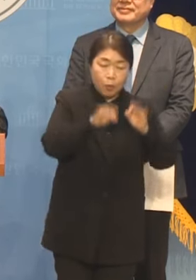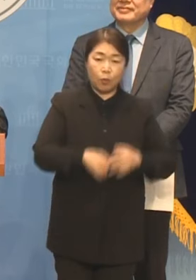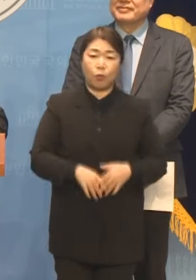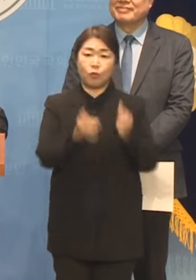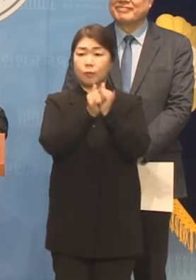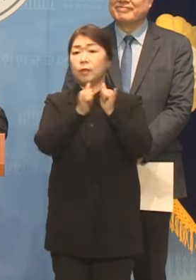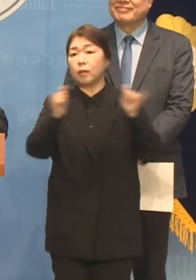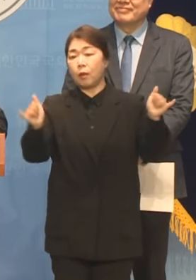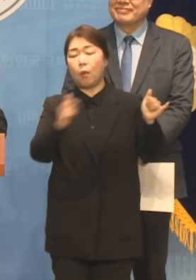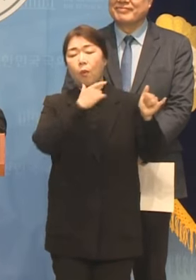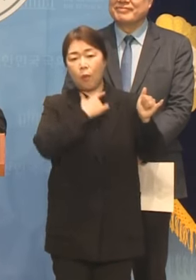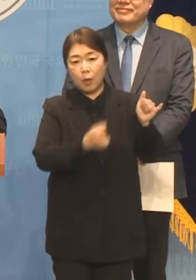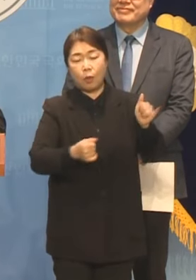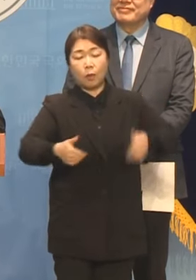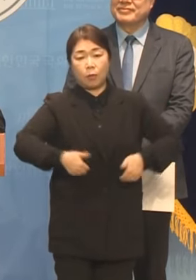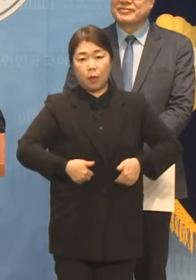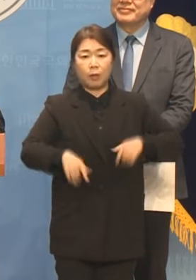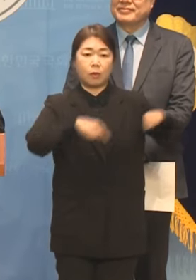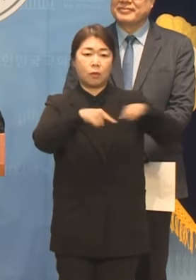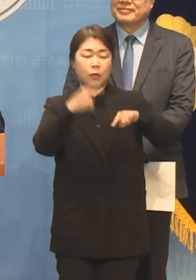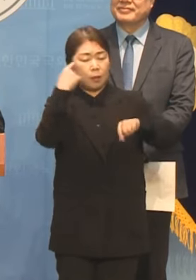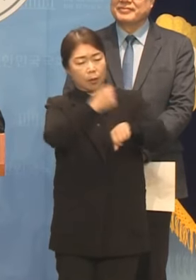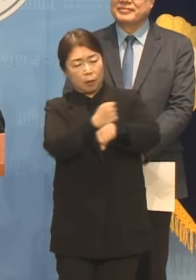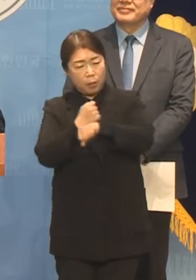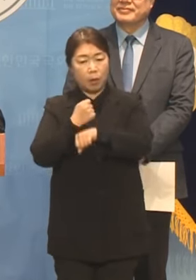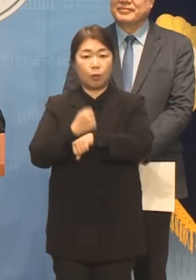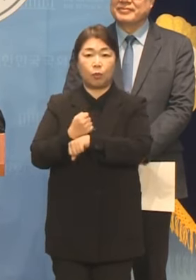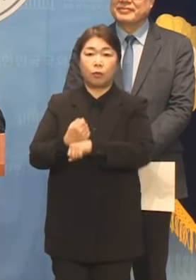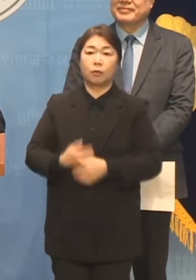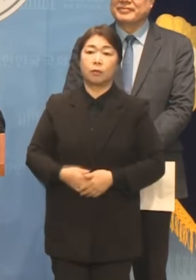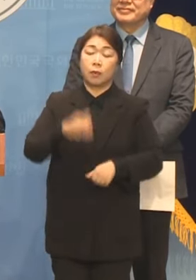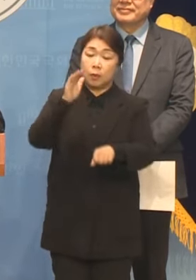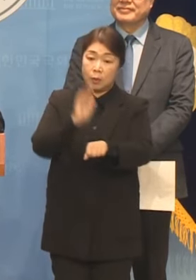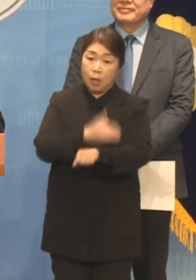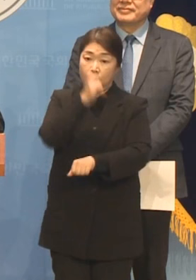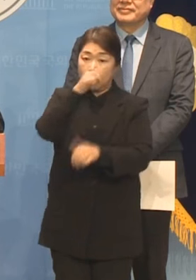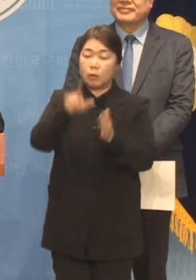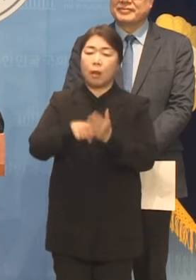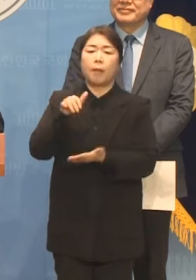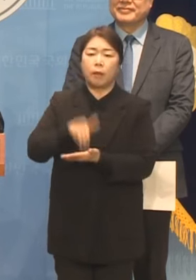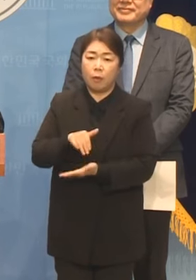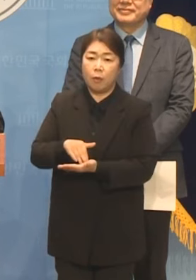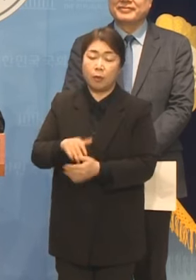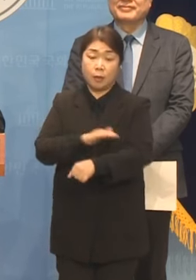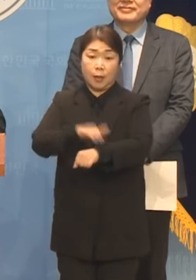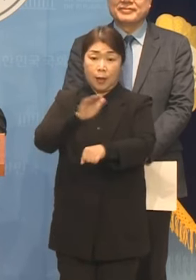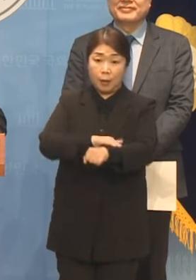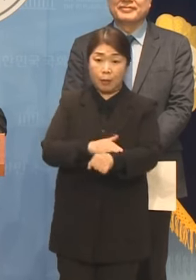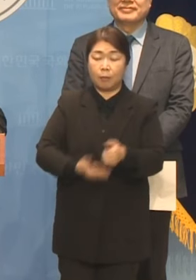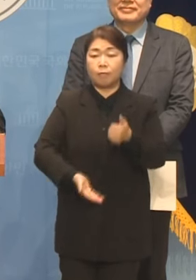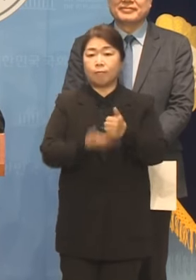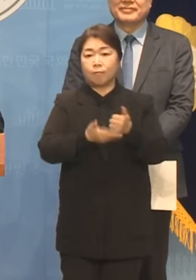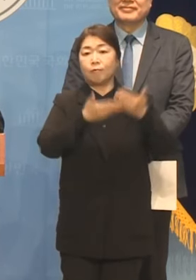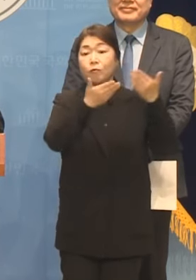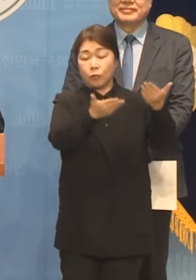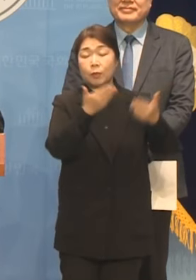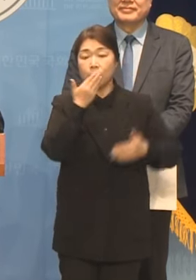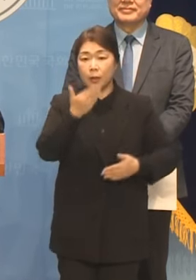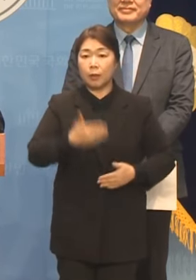국민이 원하고 필요한 정책을 개발하고 잘못했을 때 반성하고 잘한 것은 상대라도